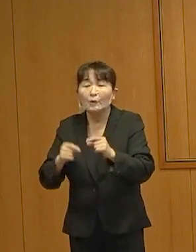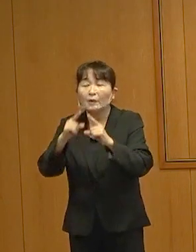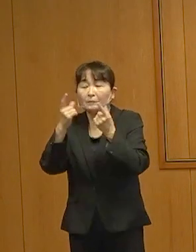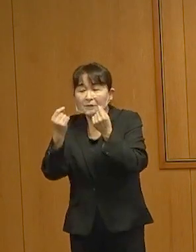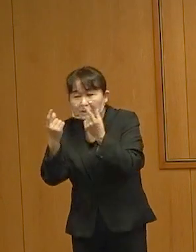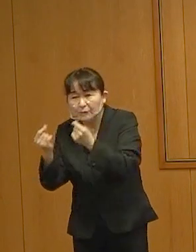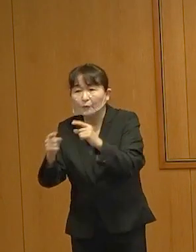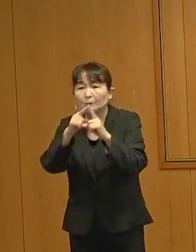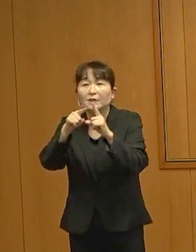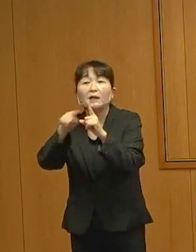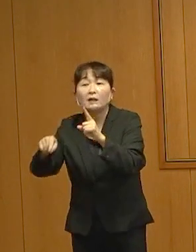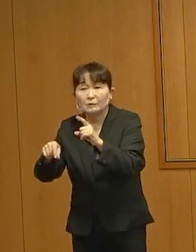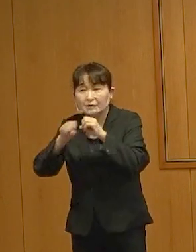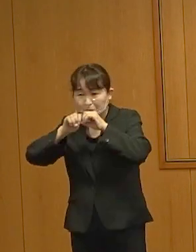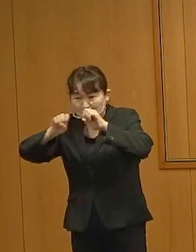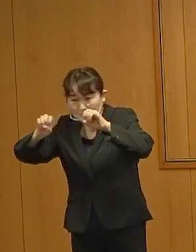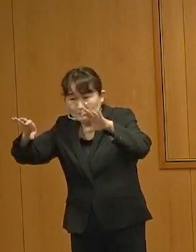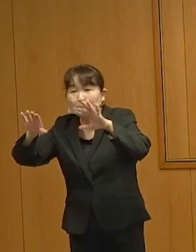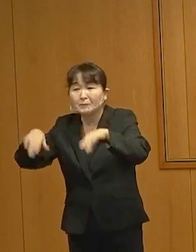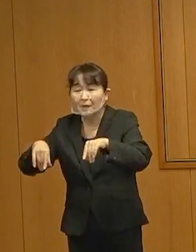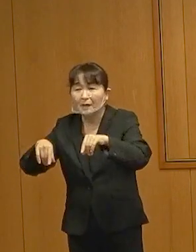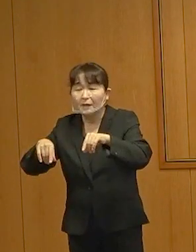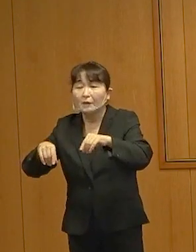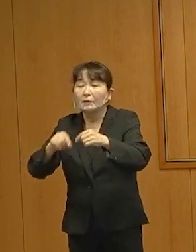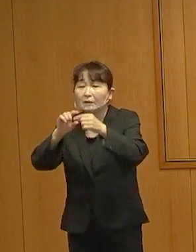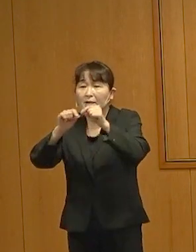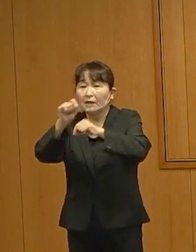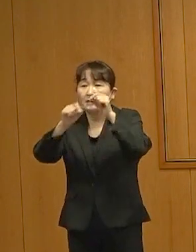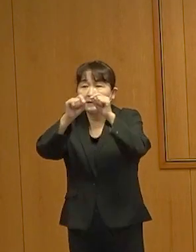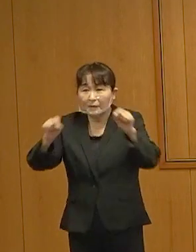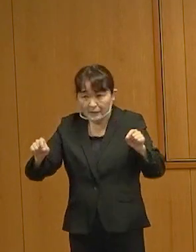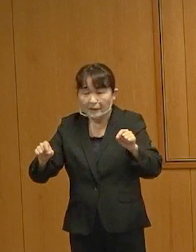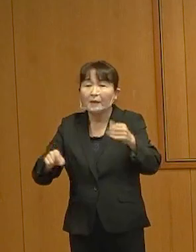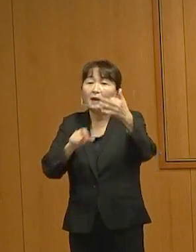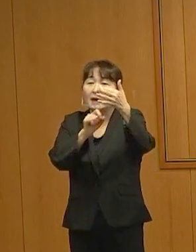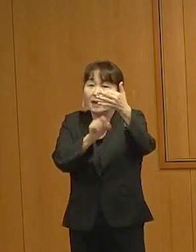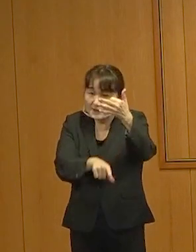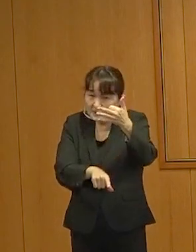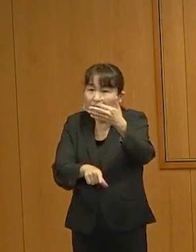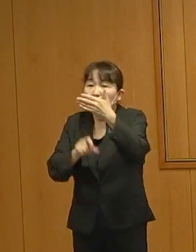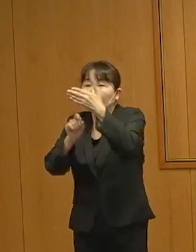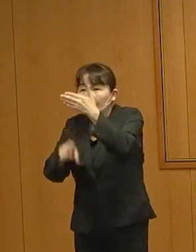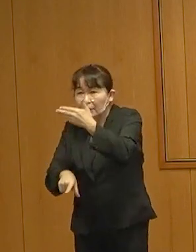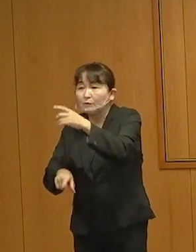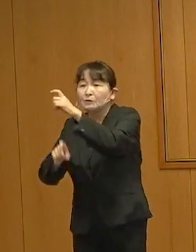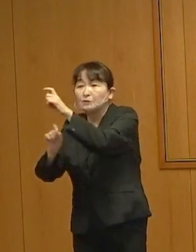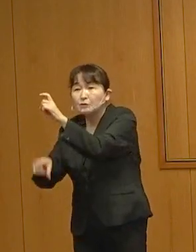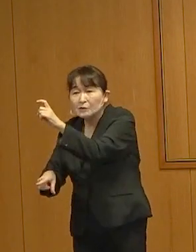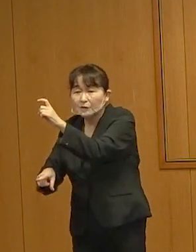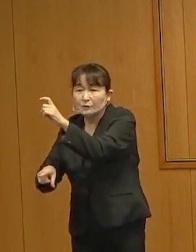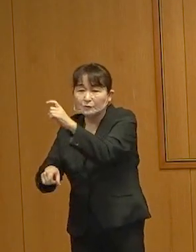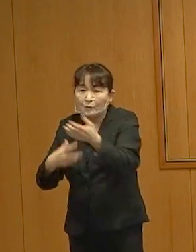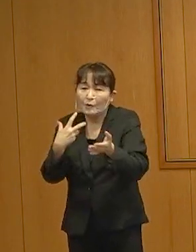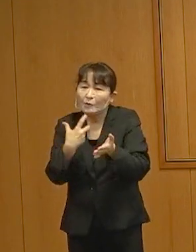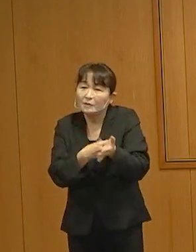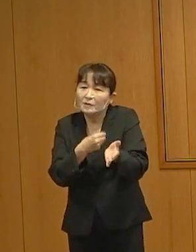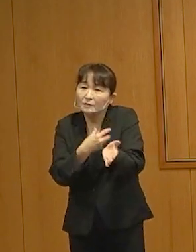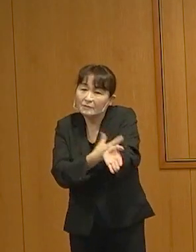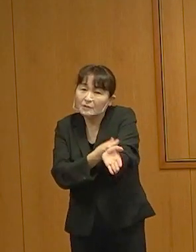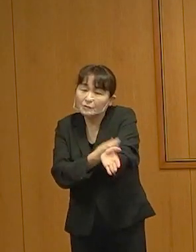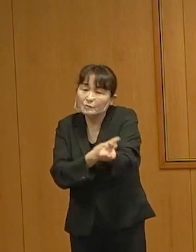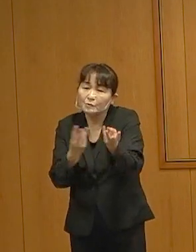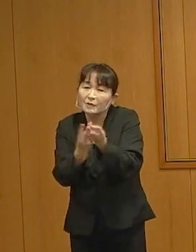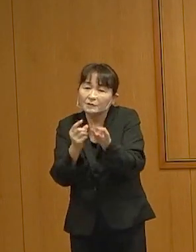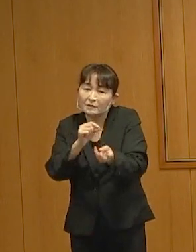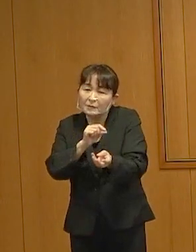理解いただいた結果が、8月から9月、10月という形で ずっと接種率が高まっているのではないかという